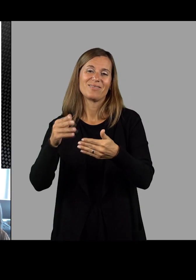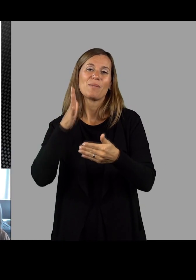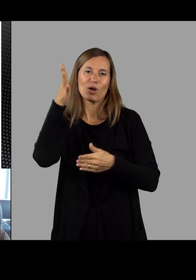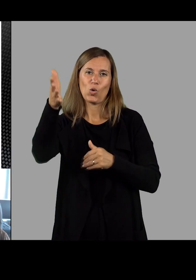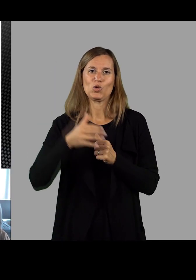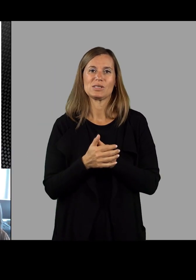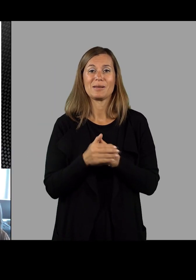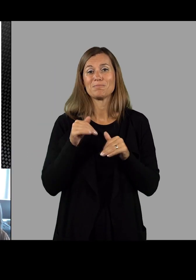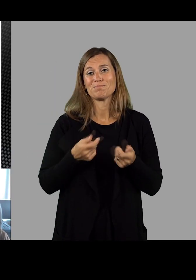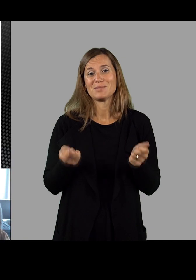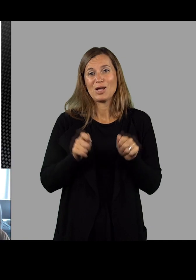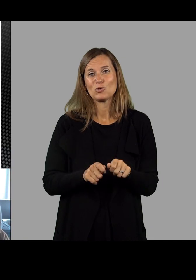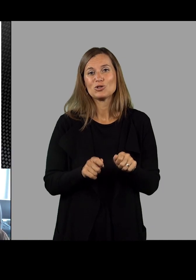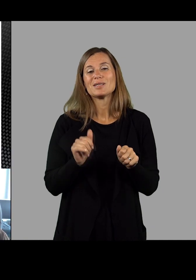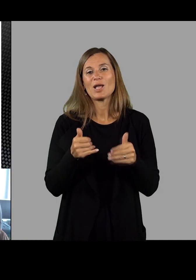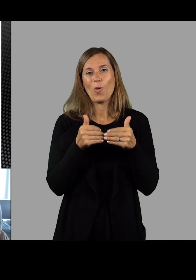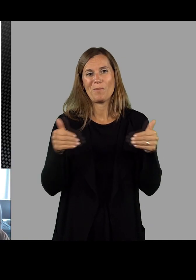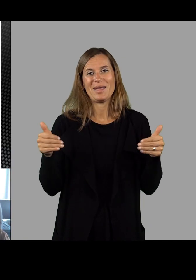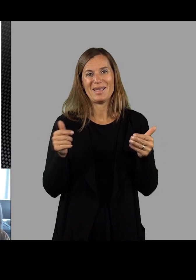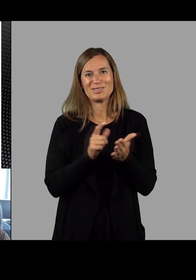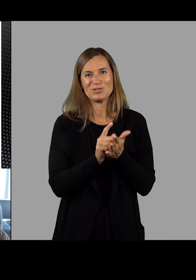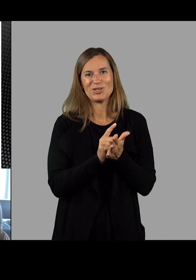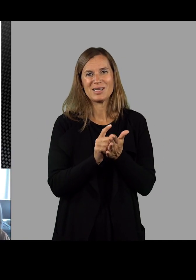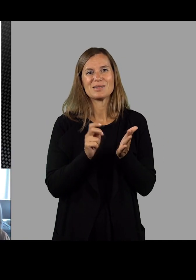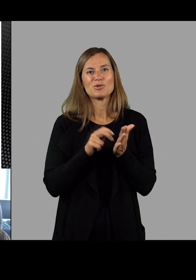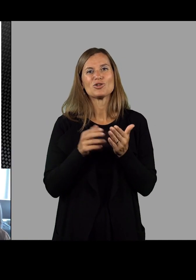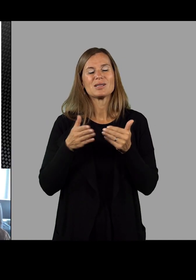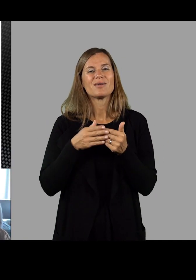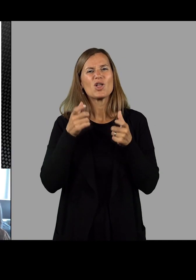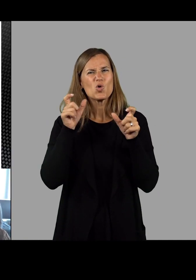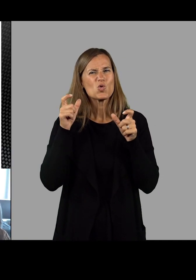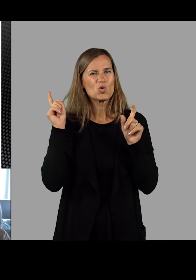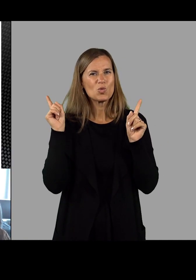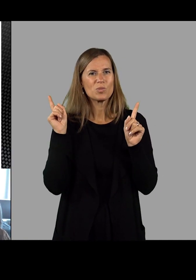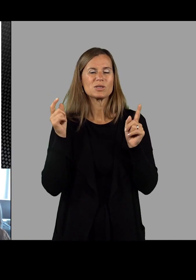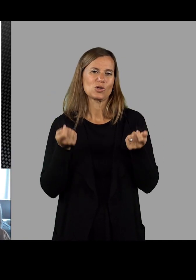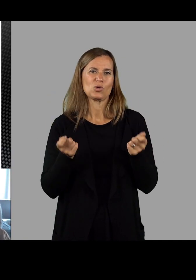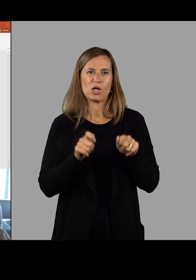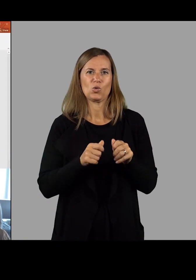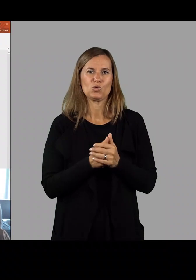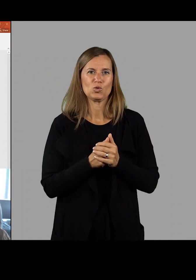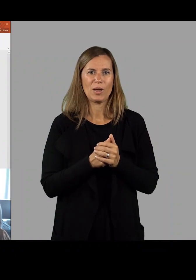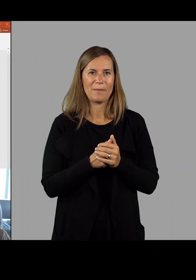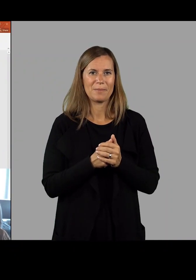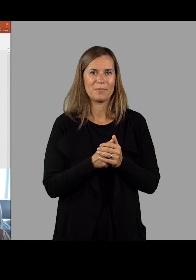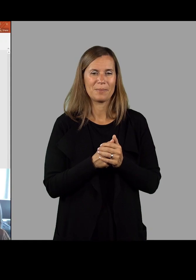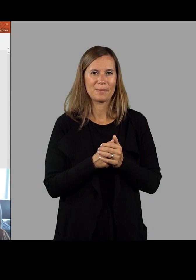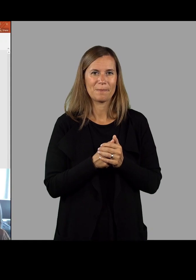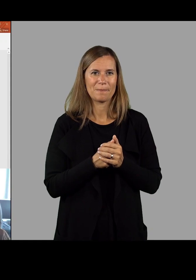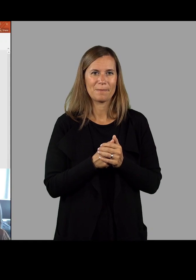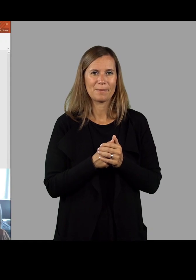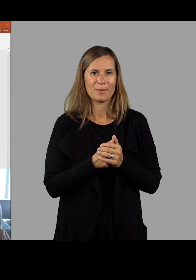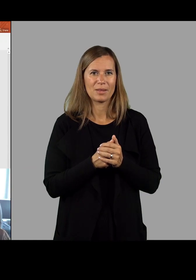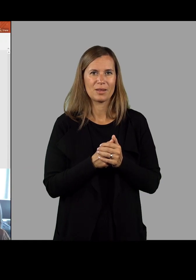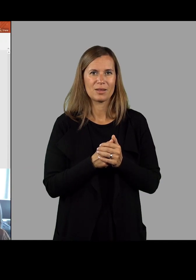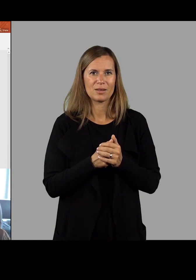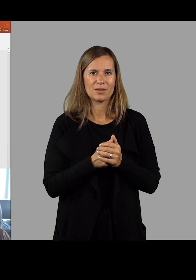čas priganja, ker je omejen čas, pa še pri nas imamo tule zunaj nek hrup, zato bom tole zaključil.